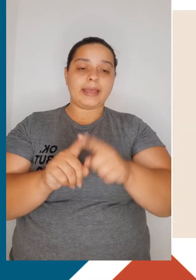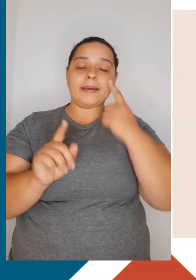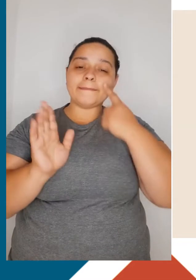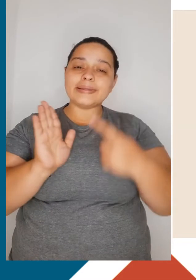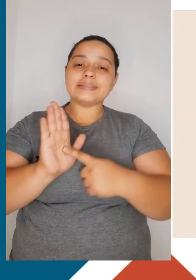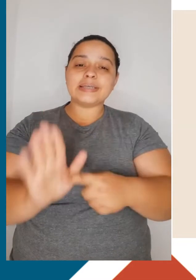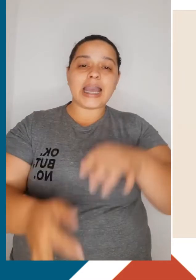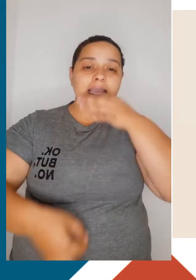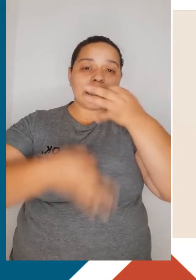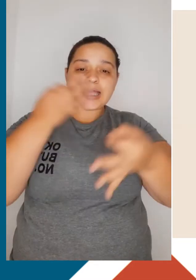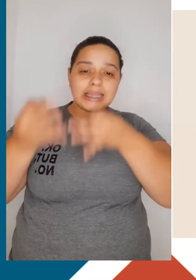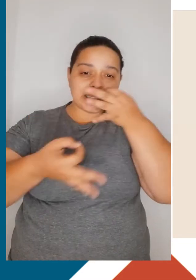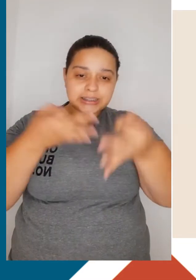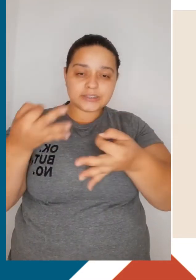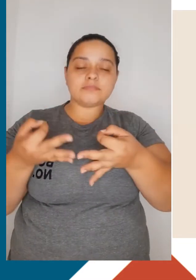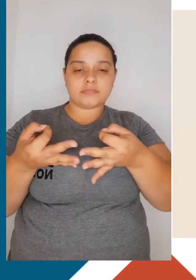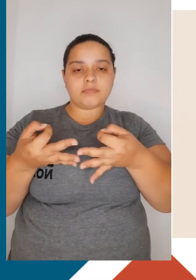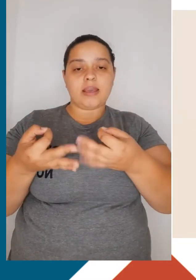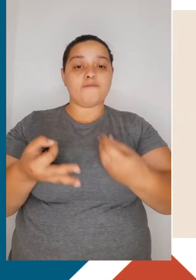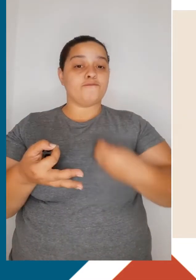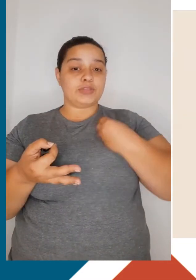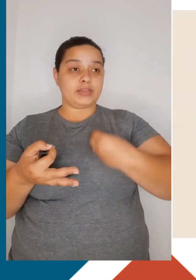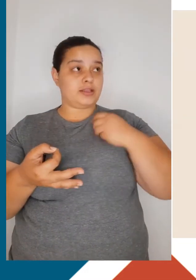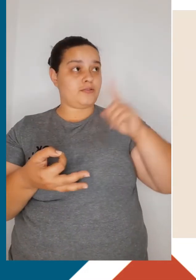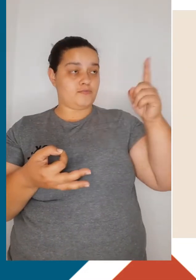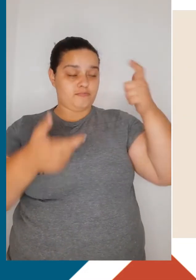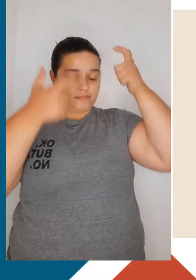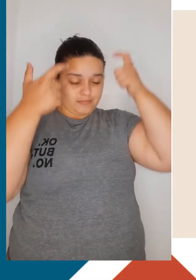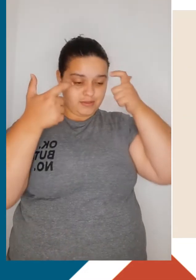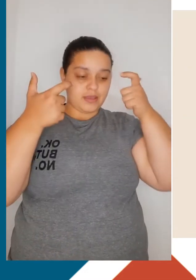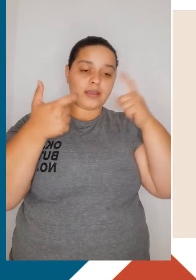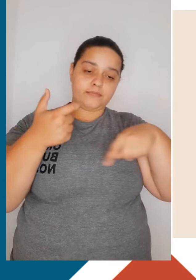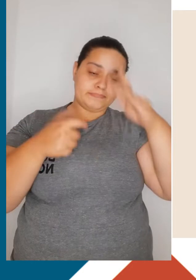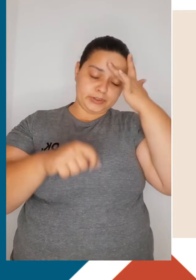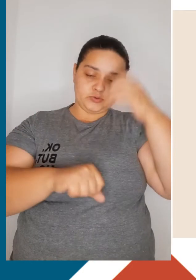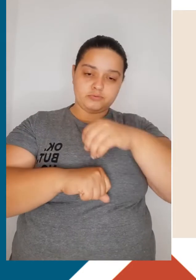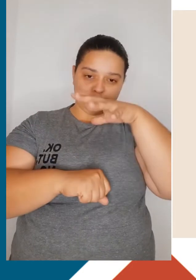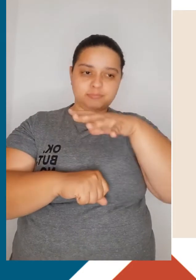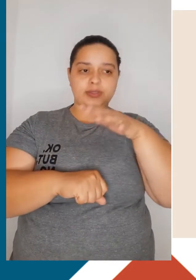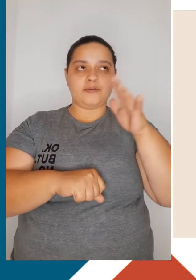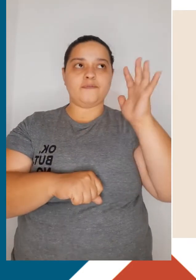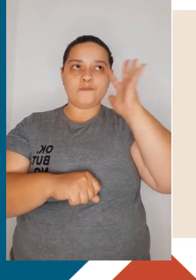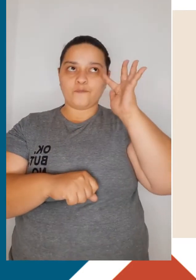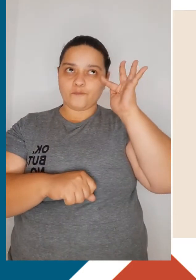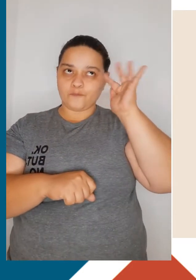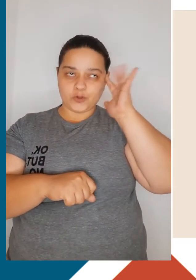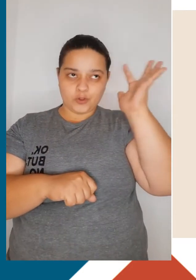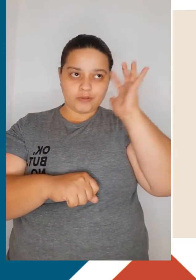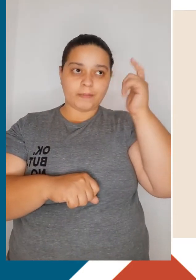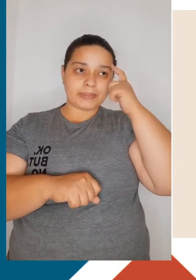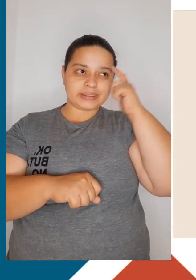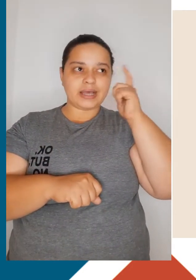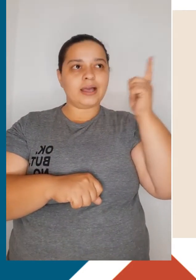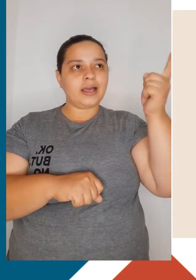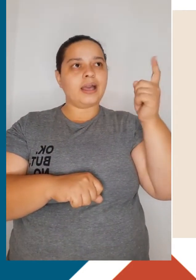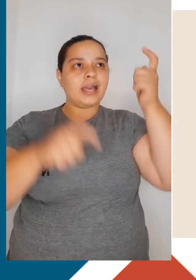aparecia a crítica à autoridade divina do rei. Os filósofos iluministas vão desenvolver a ideia de que a autoridade do